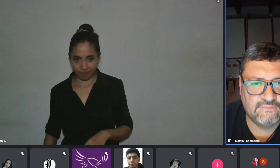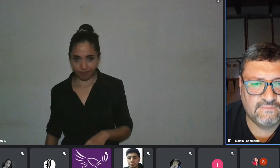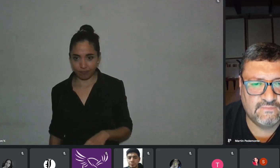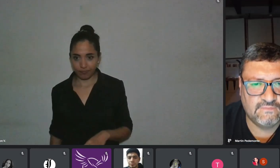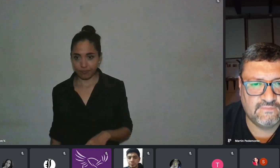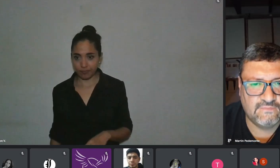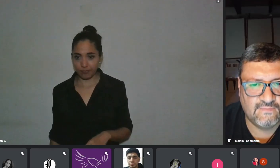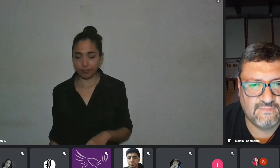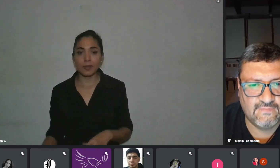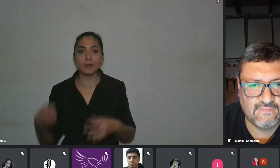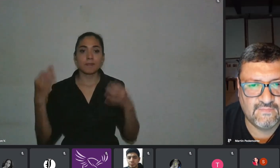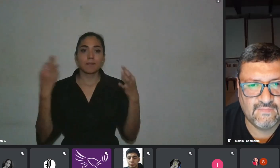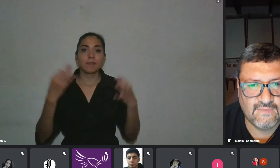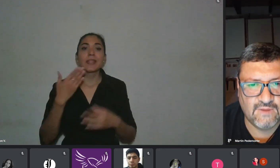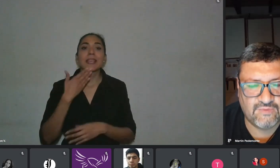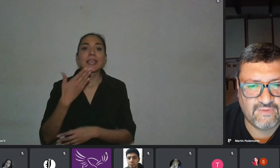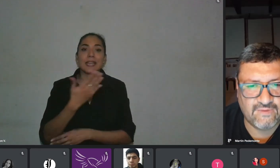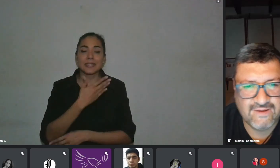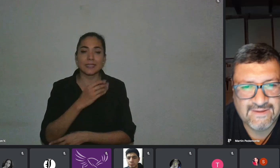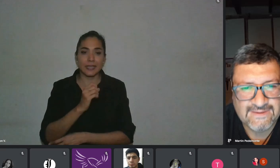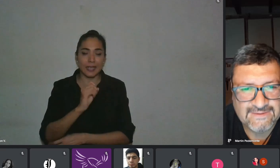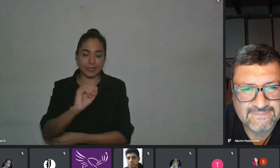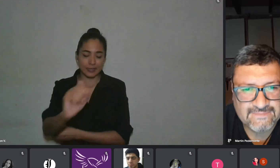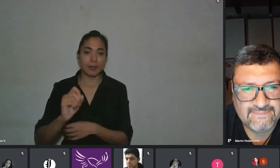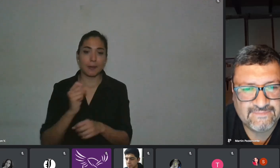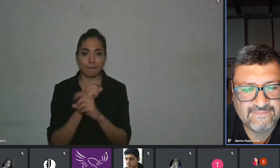Buenísimo, muchas gracias, profe. Por favor.